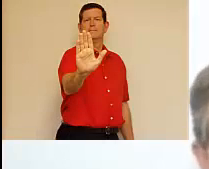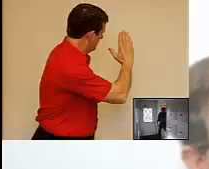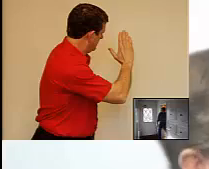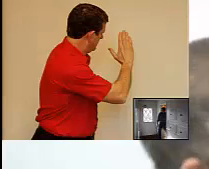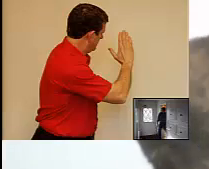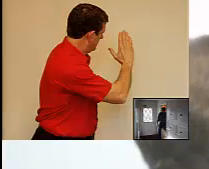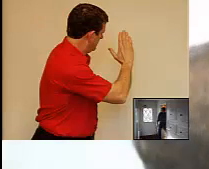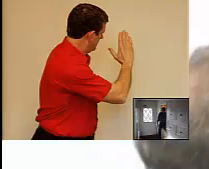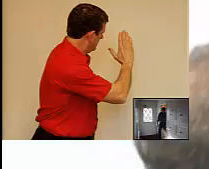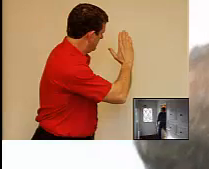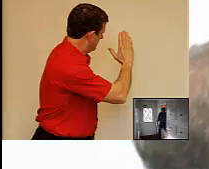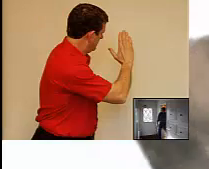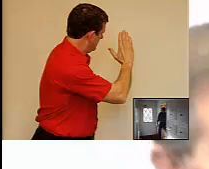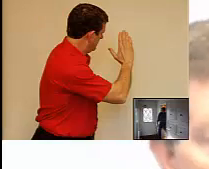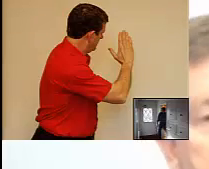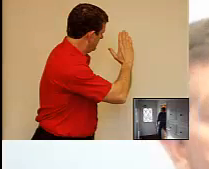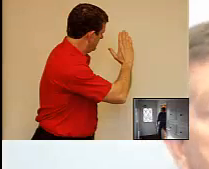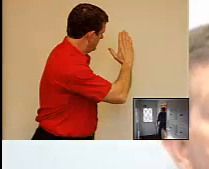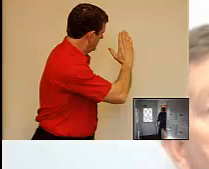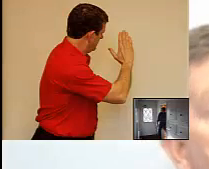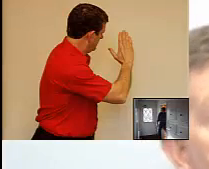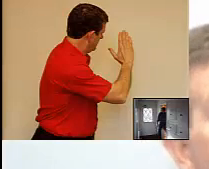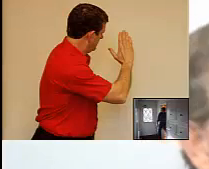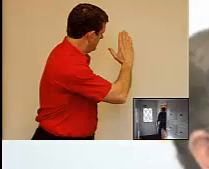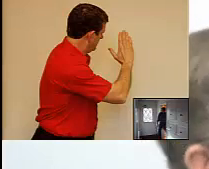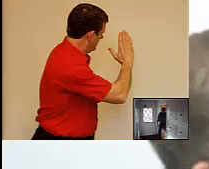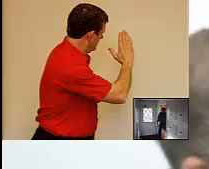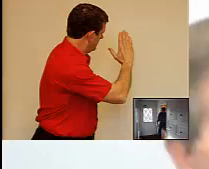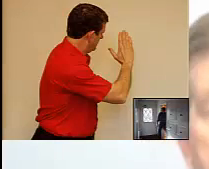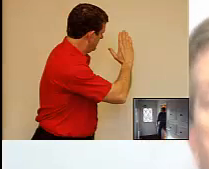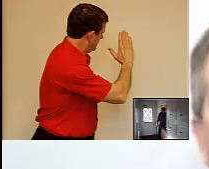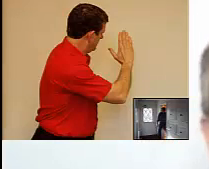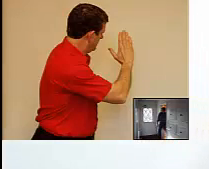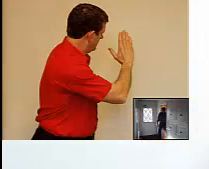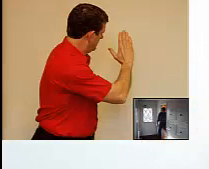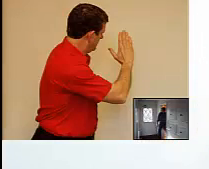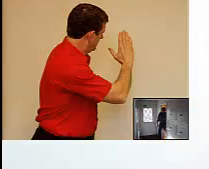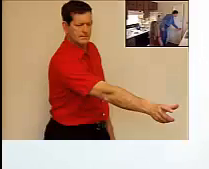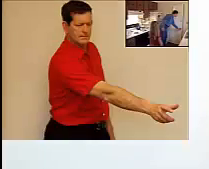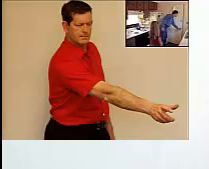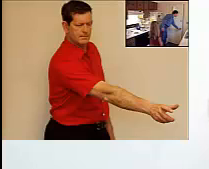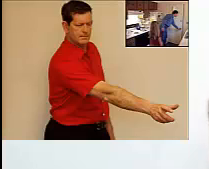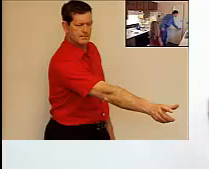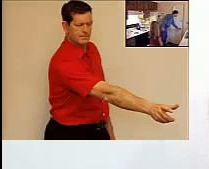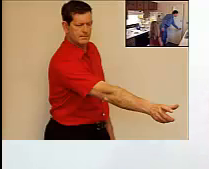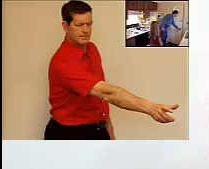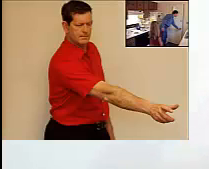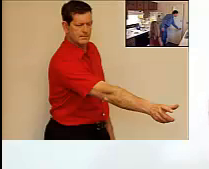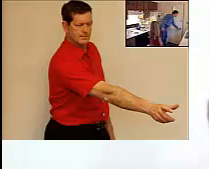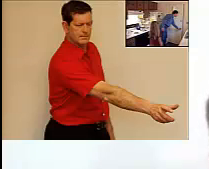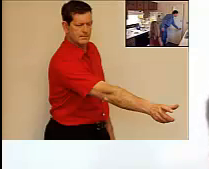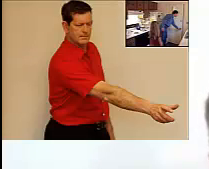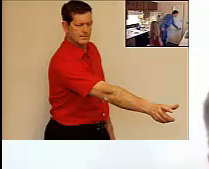rester. Oui, j'ai fait deux à la fois en fait, mais ça c'est sortir. Et puis ici, qu'est-ce que